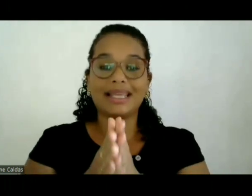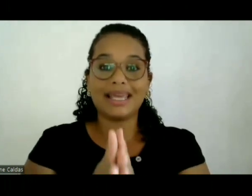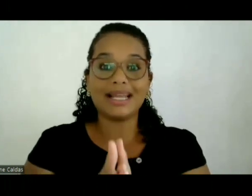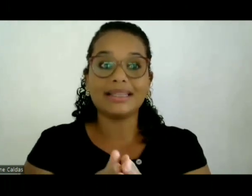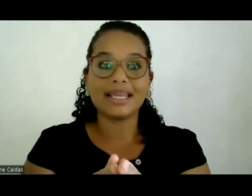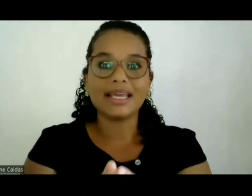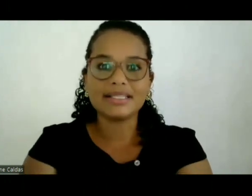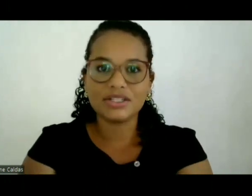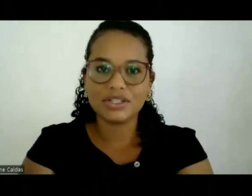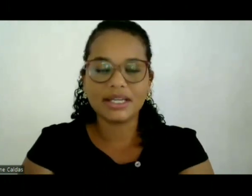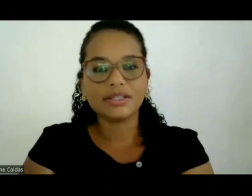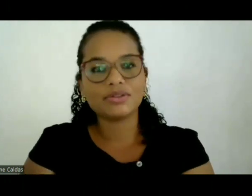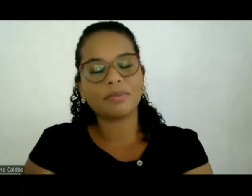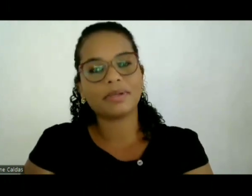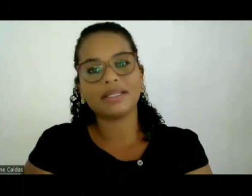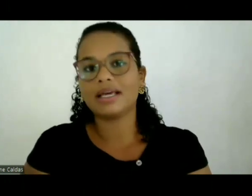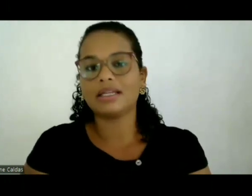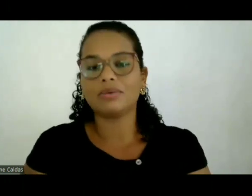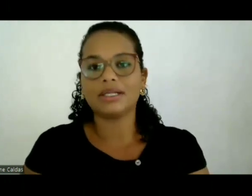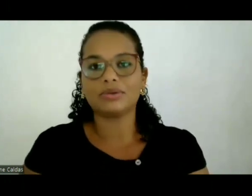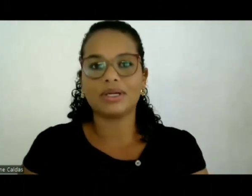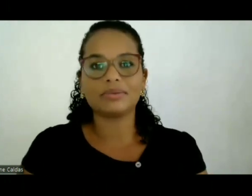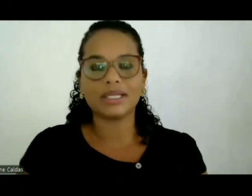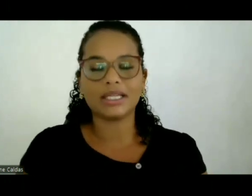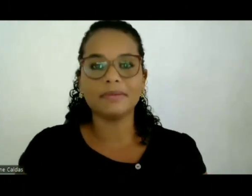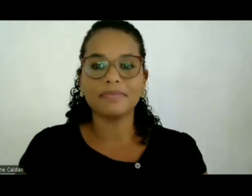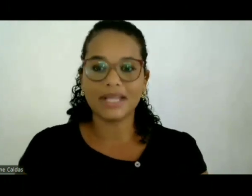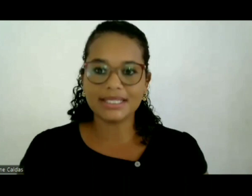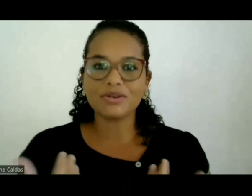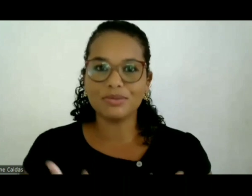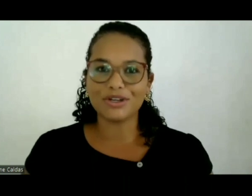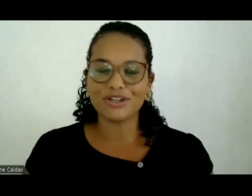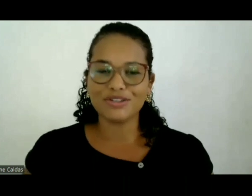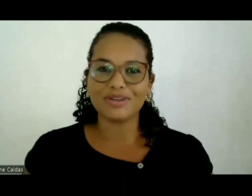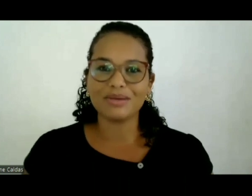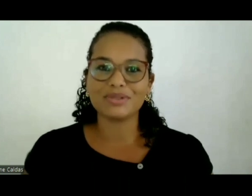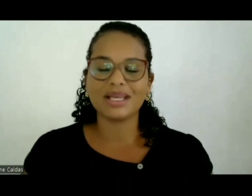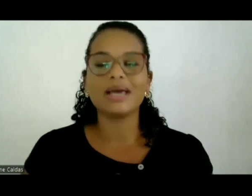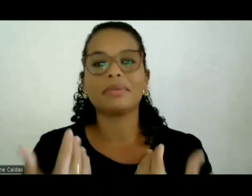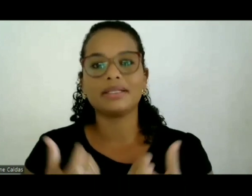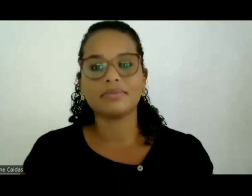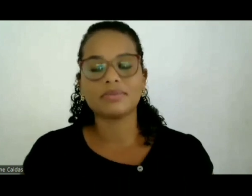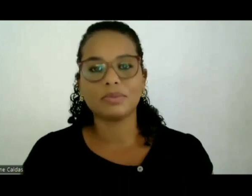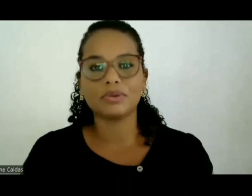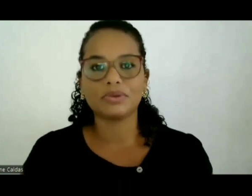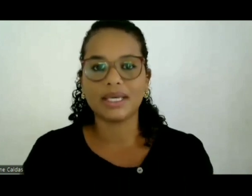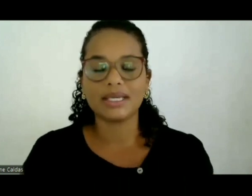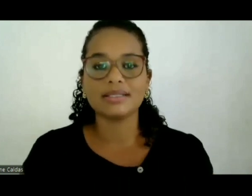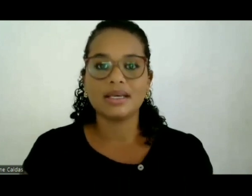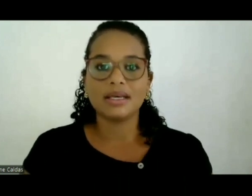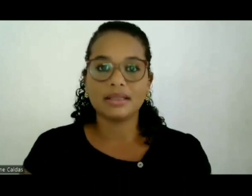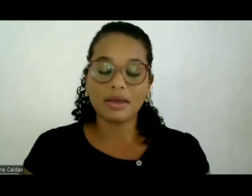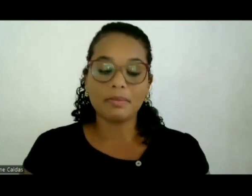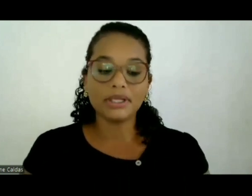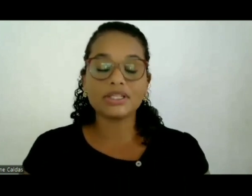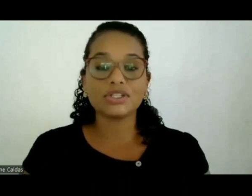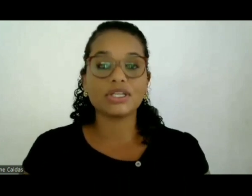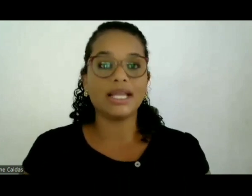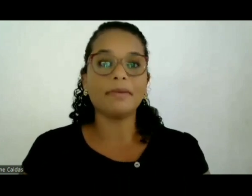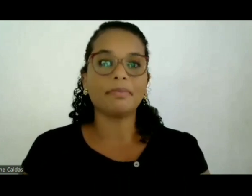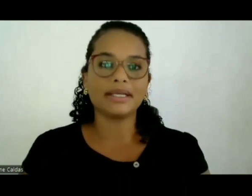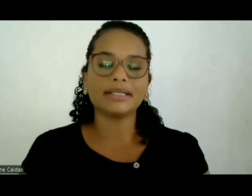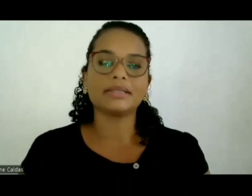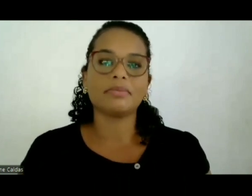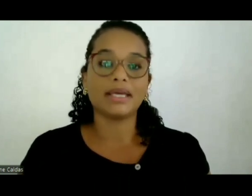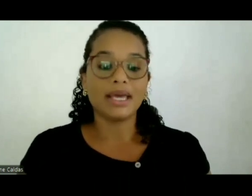que ele tem esse direito de aprender a língua natural dele, assim como nós tivemos, né? Aprendemos o português. Então é importante